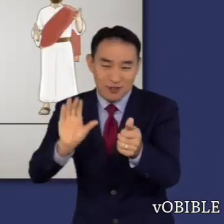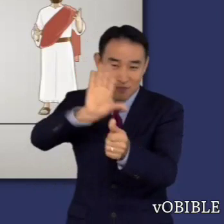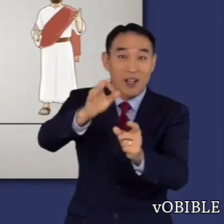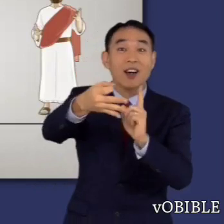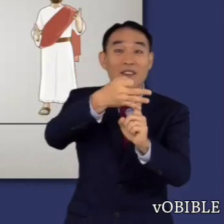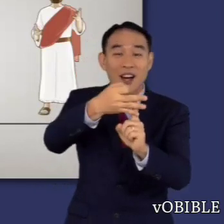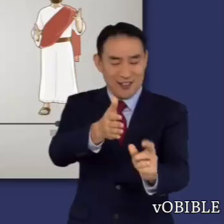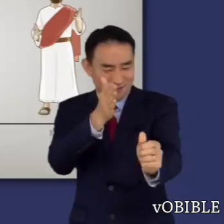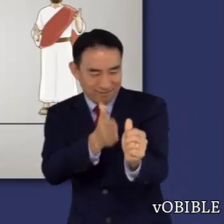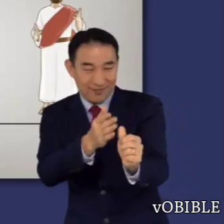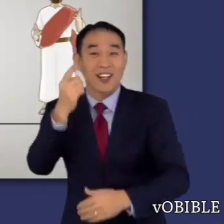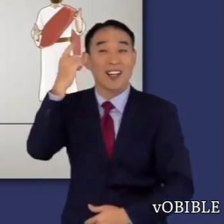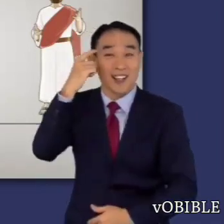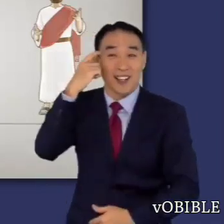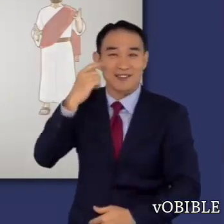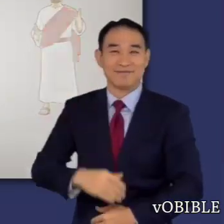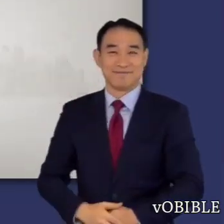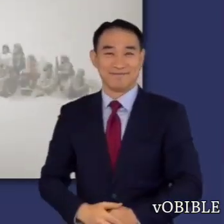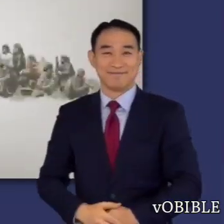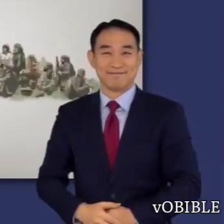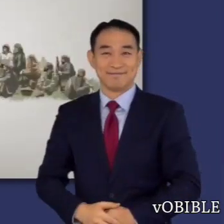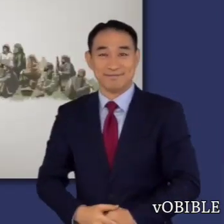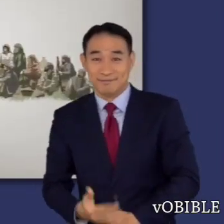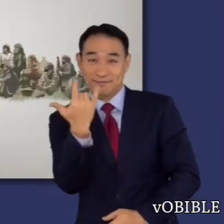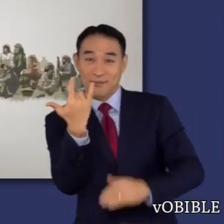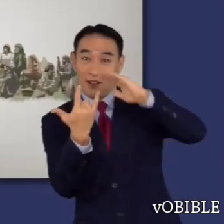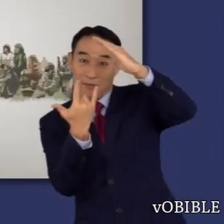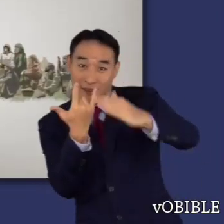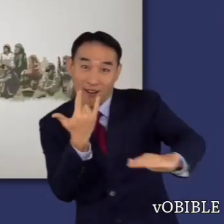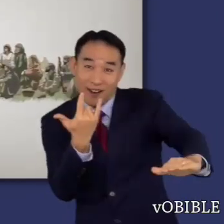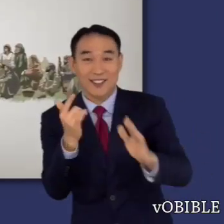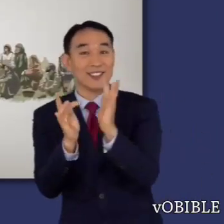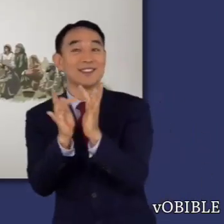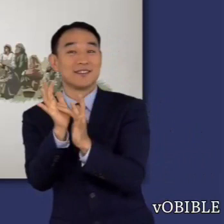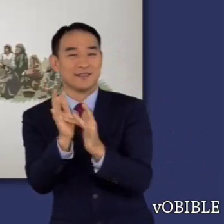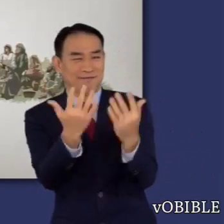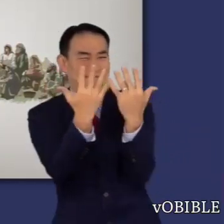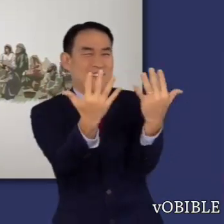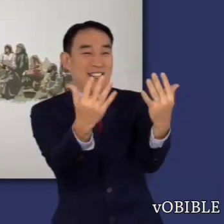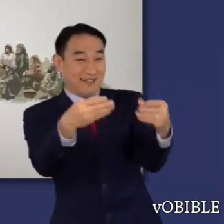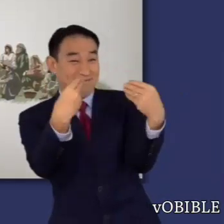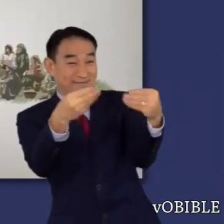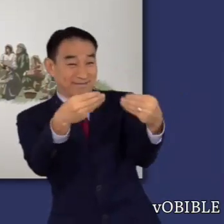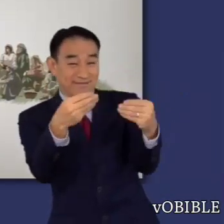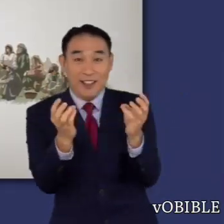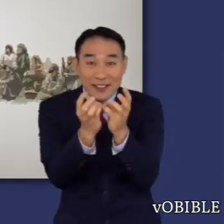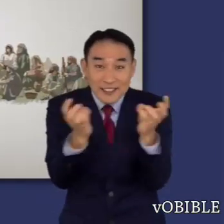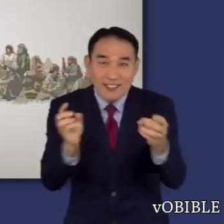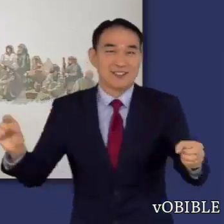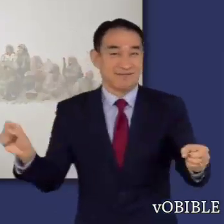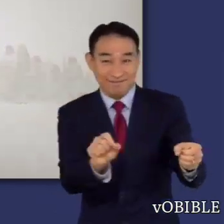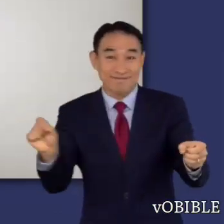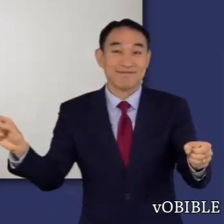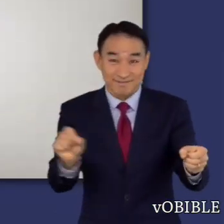就是大卫王位的合法继承人。他也详细地记载了耶稣的登山宝训，还独